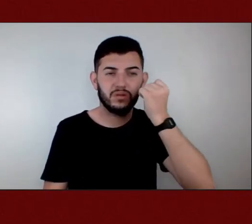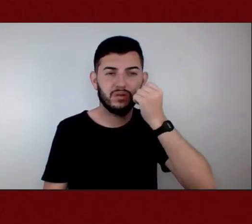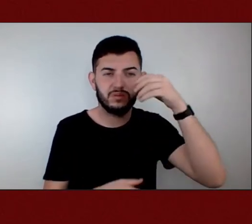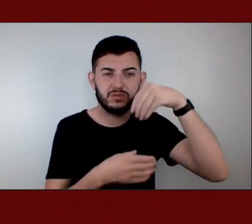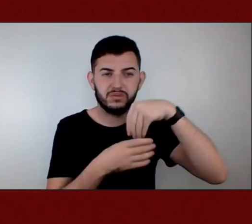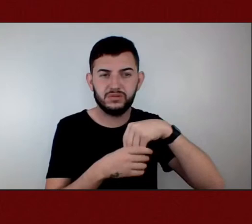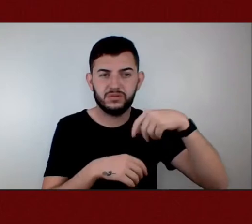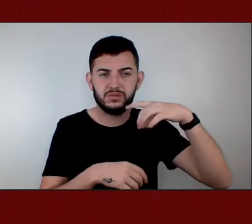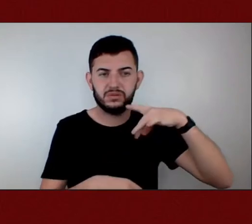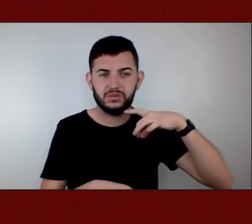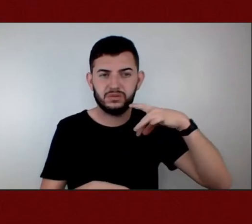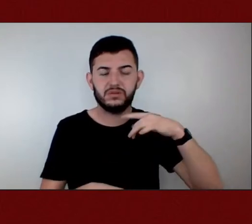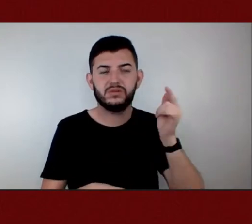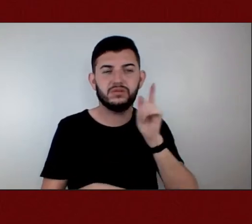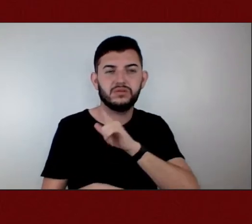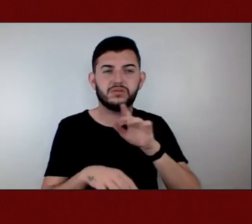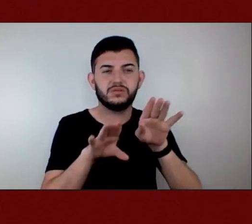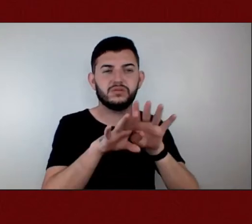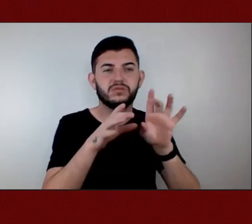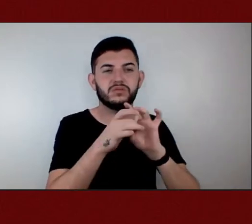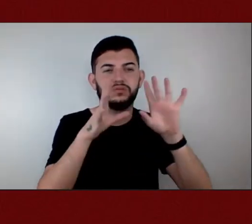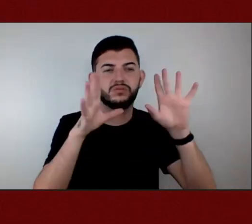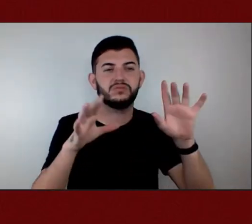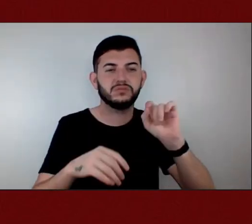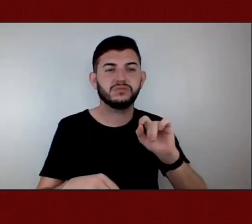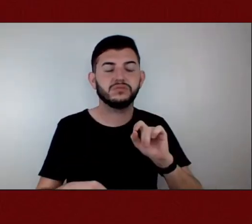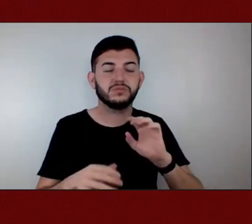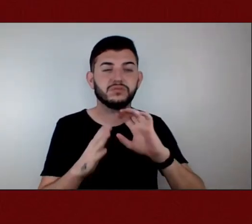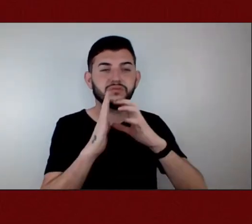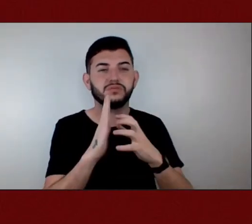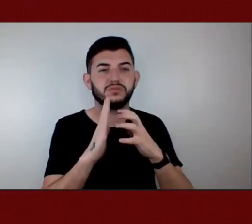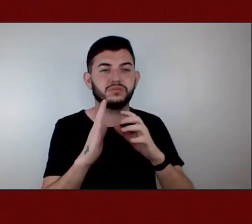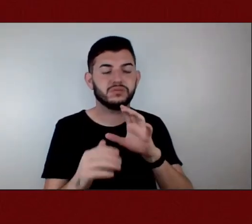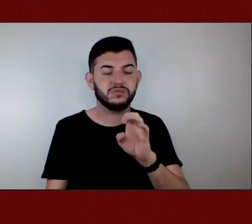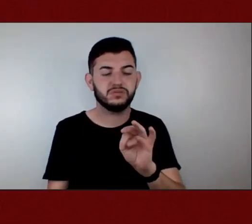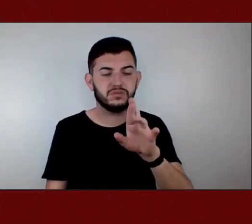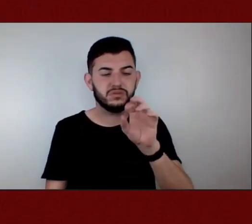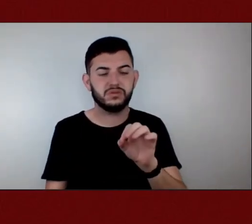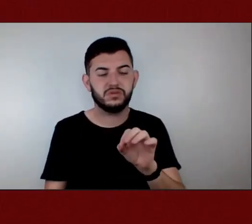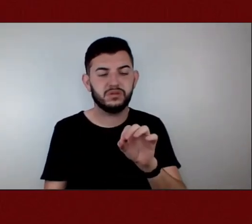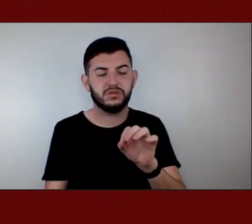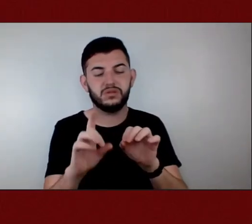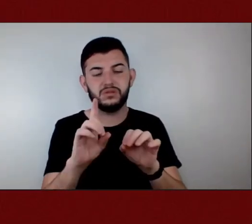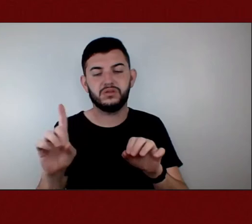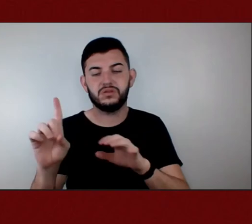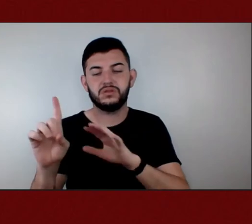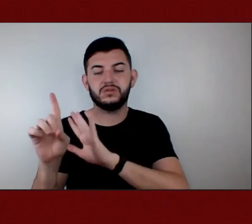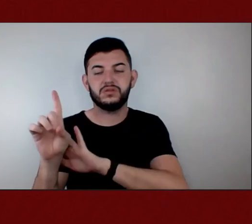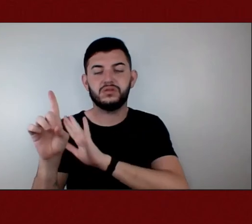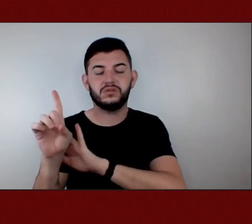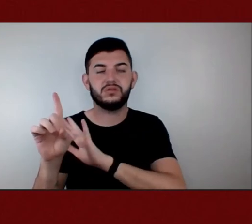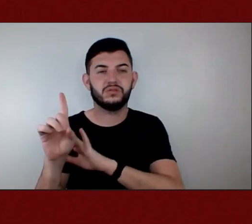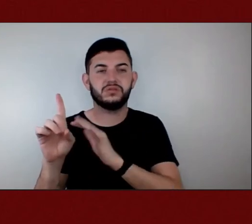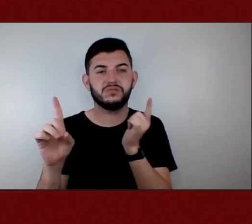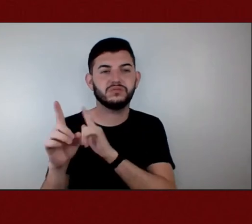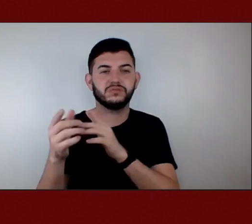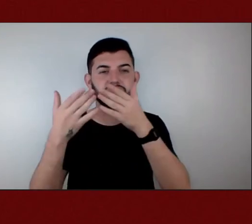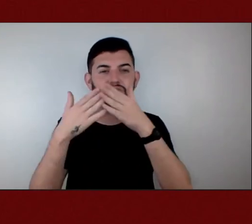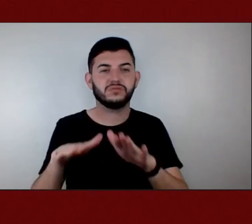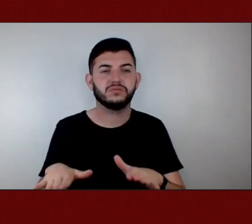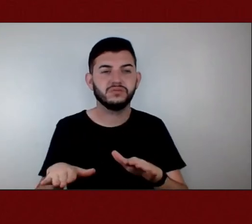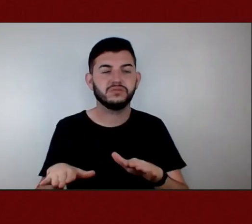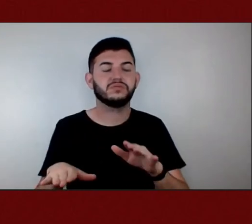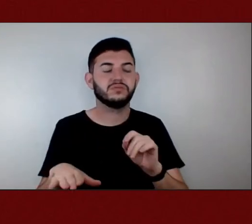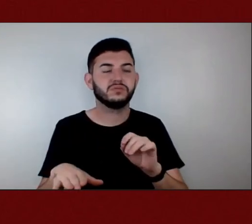era um partido de centro-direita, foi possível ratificar a eleição do